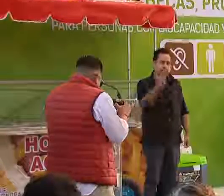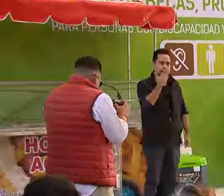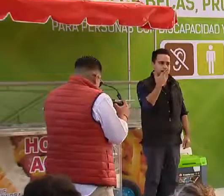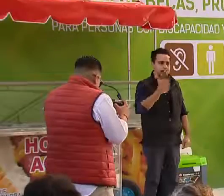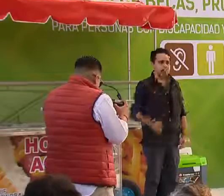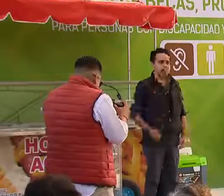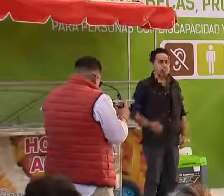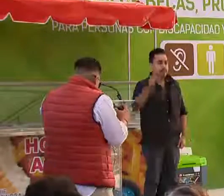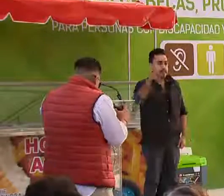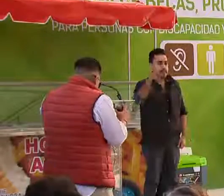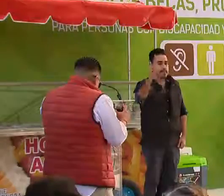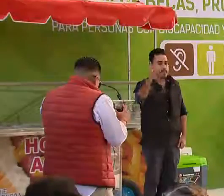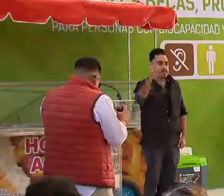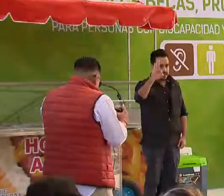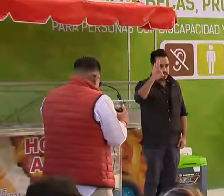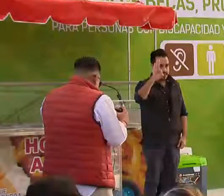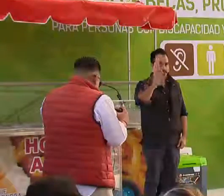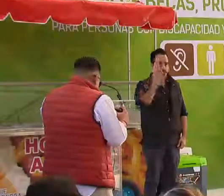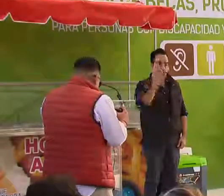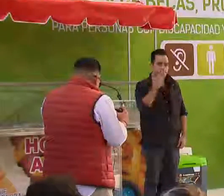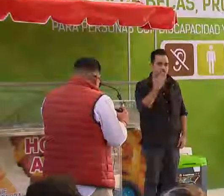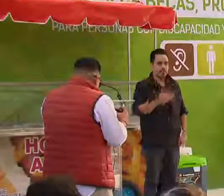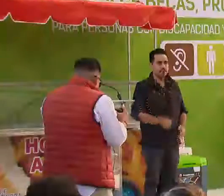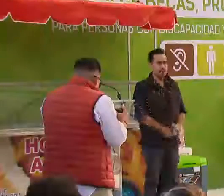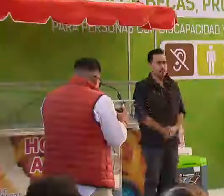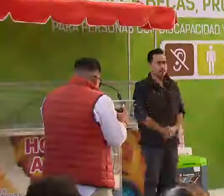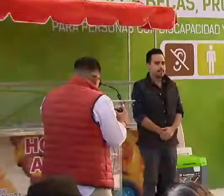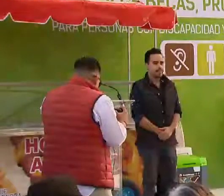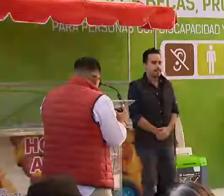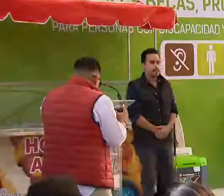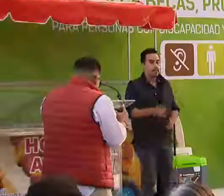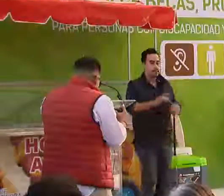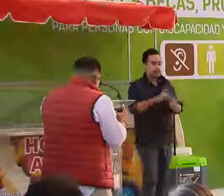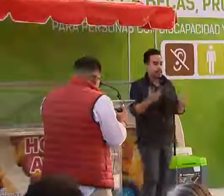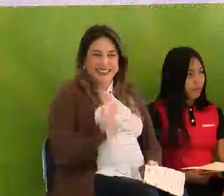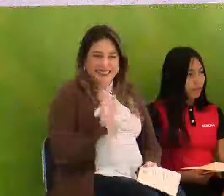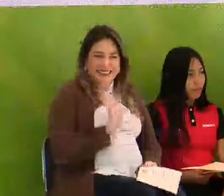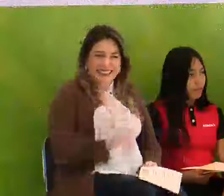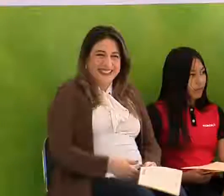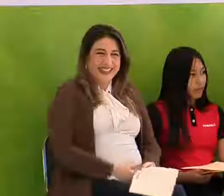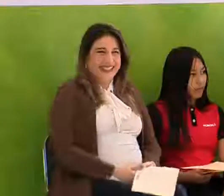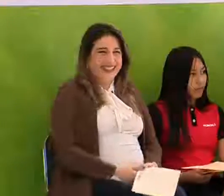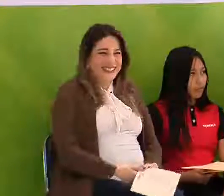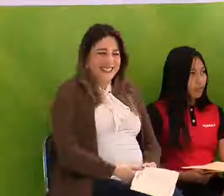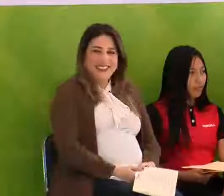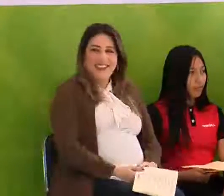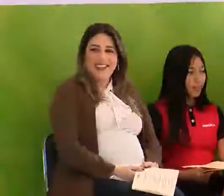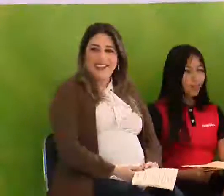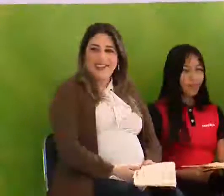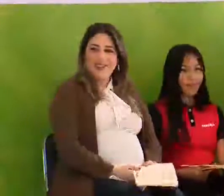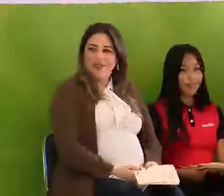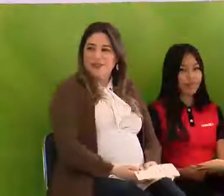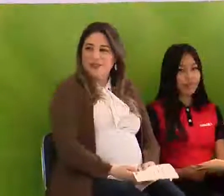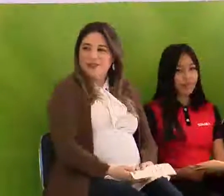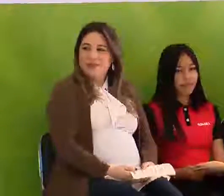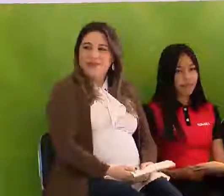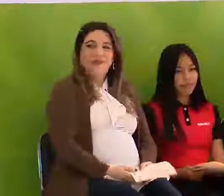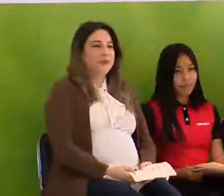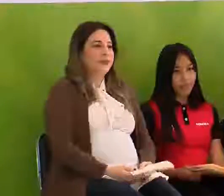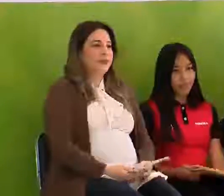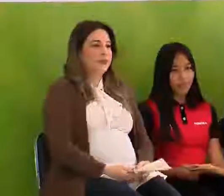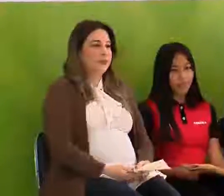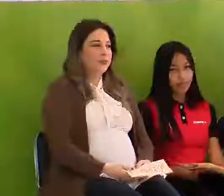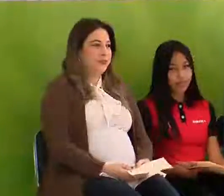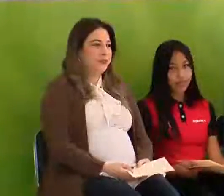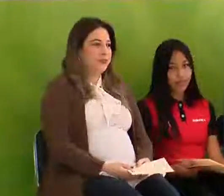apoyo superiores a los 3.5 millones de pesos centro o el gobierno del estado a través del sistema dif sonora a personas que viven algún tipo de